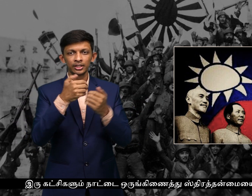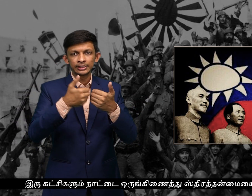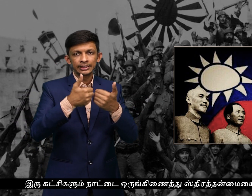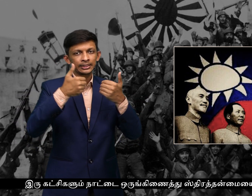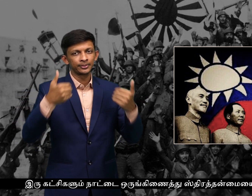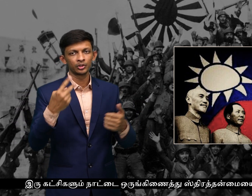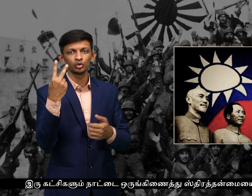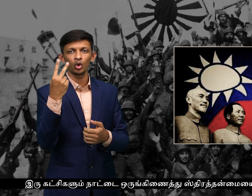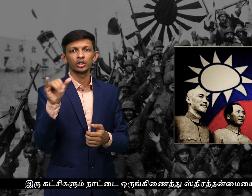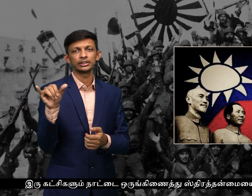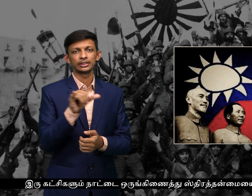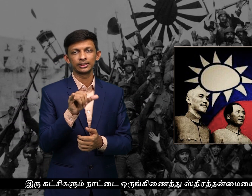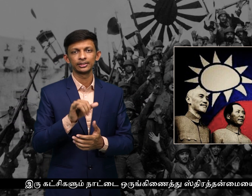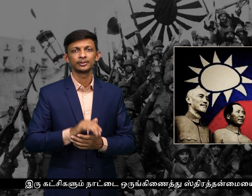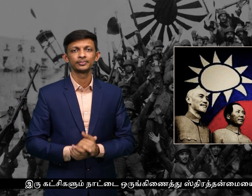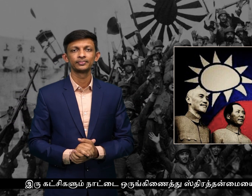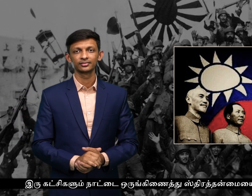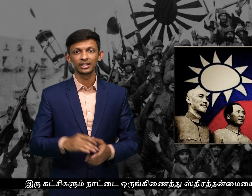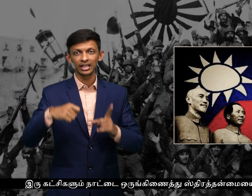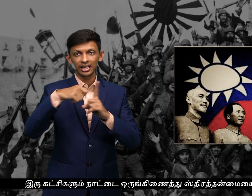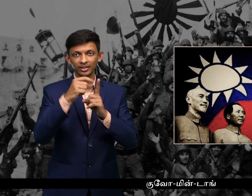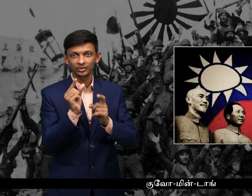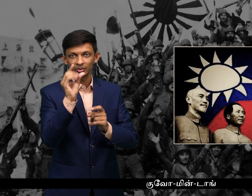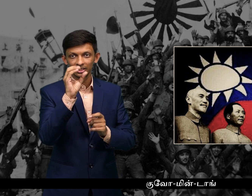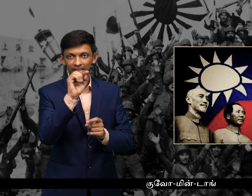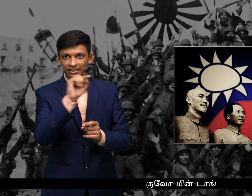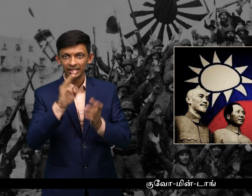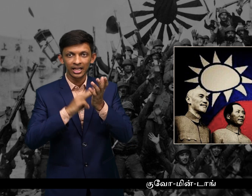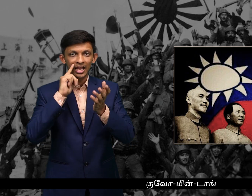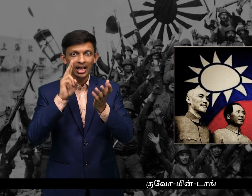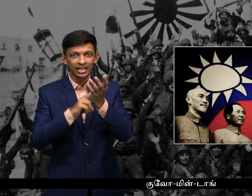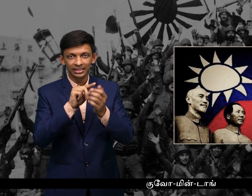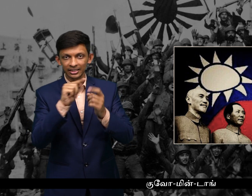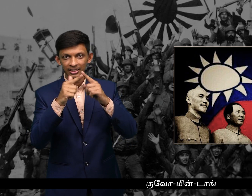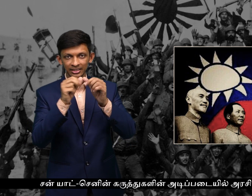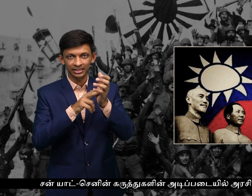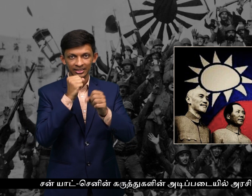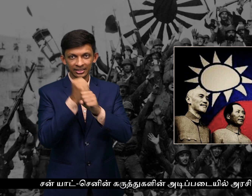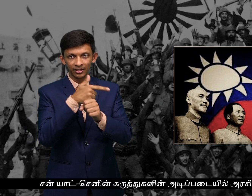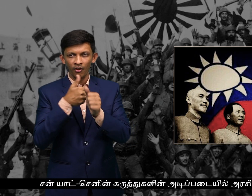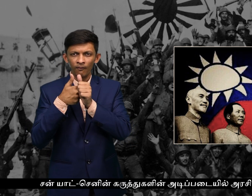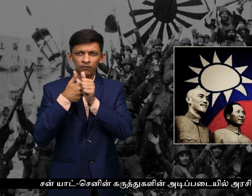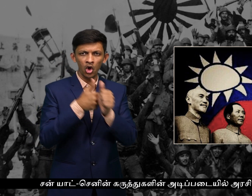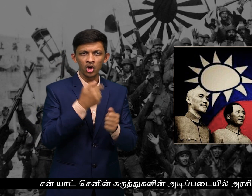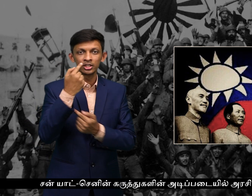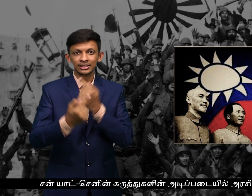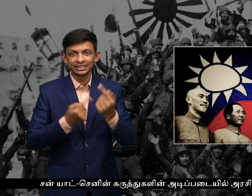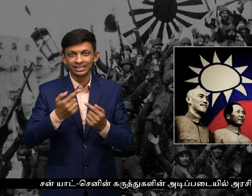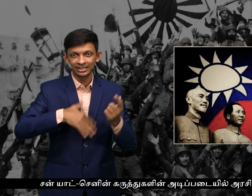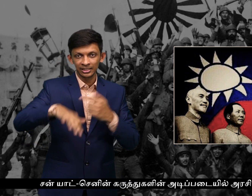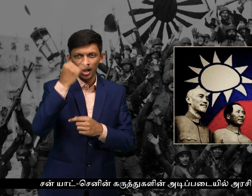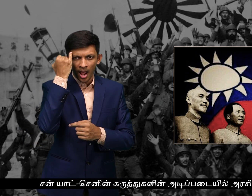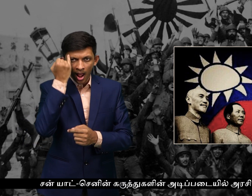ஒருங்கிணைத்து ஸ்திரத்தன்மையை ஏற்படுத்த விரும்பின. குவோமின்டாங் சன் யாட் சென்னின்